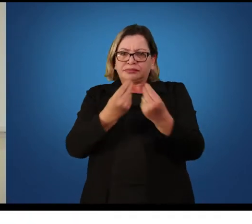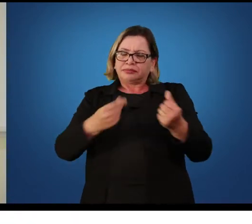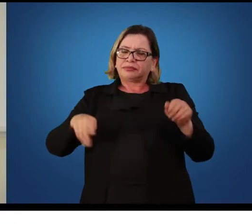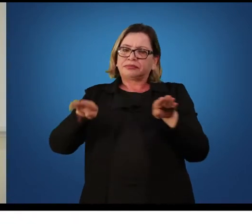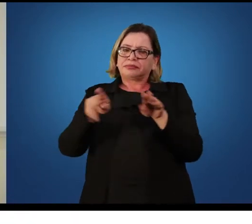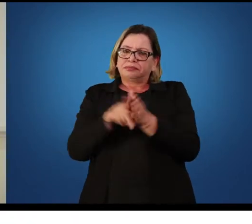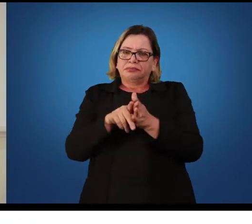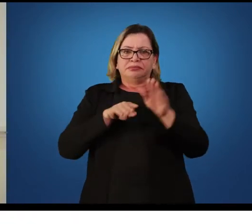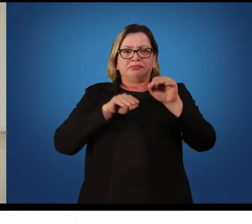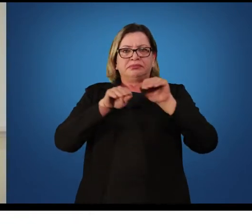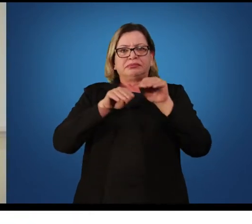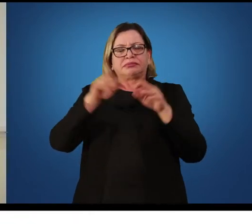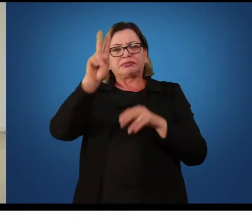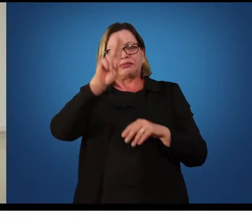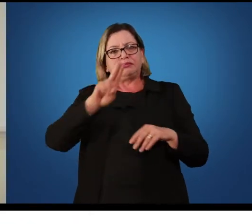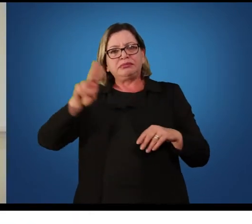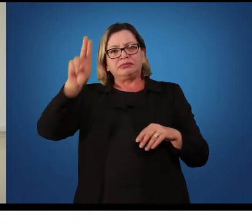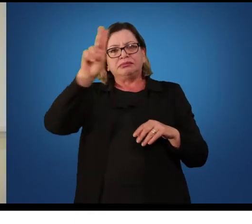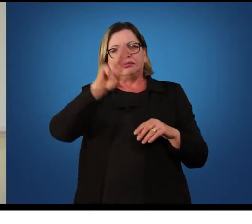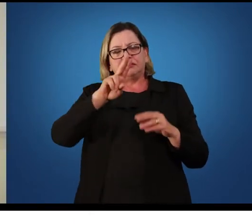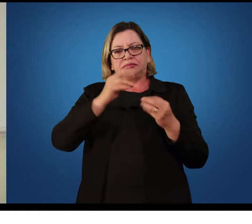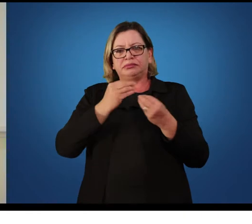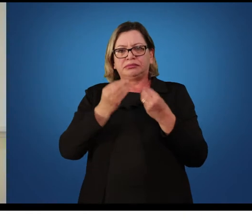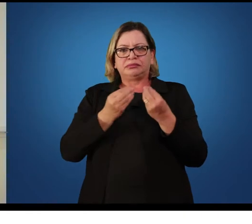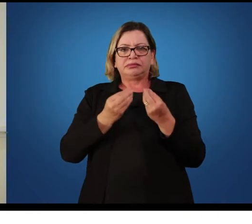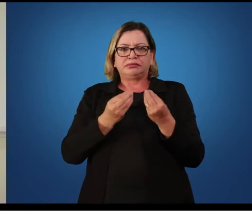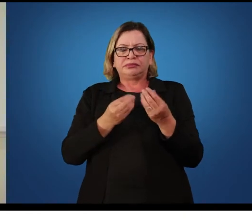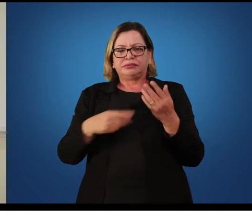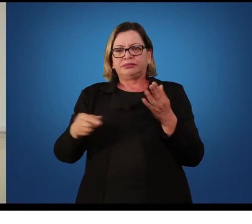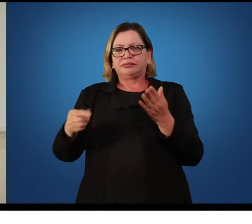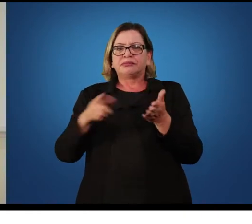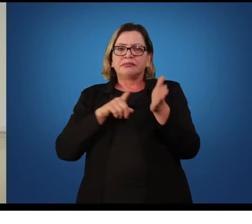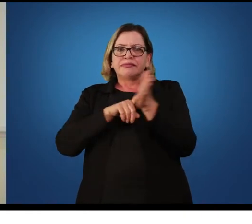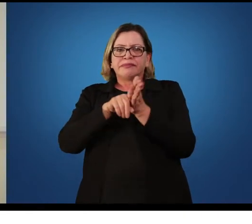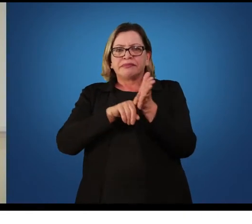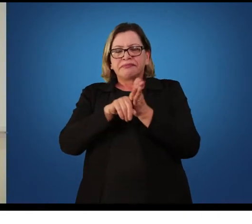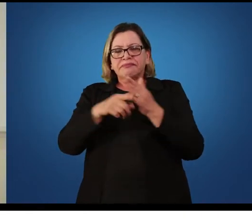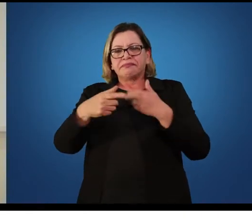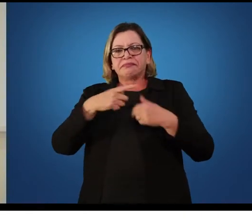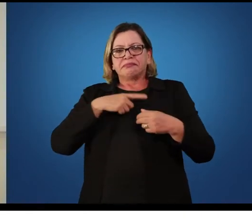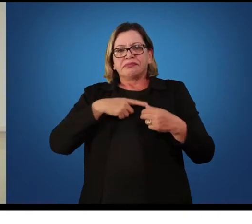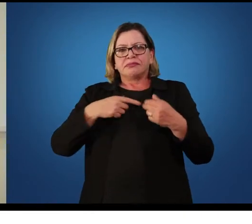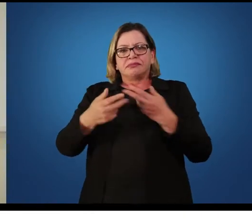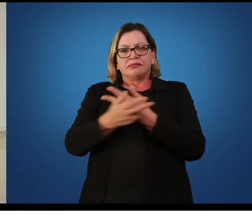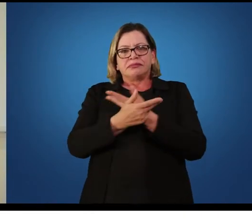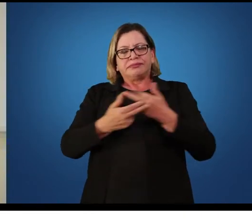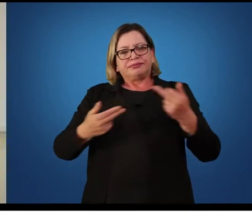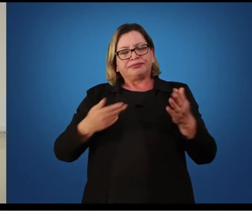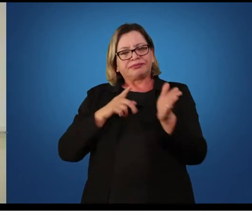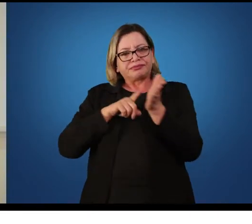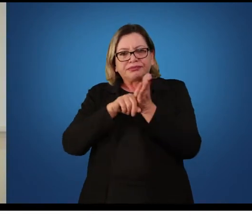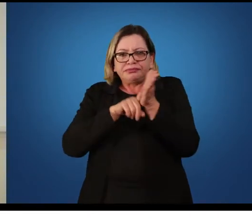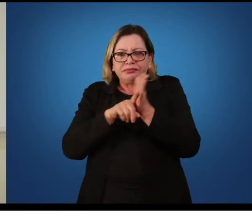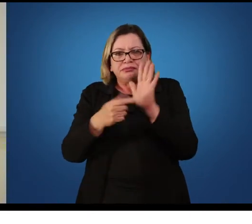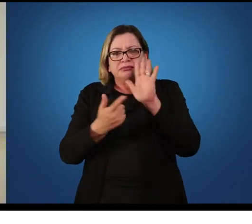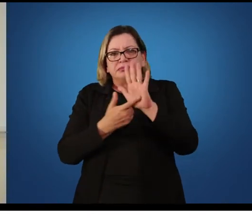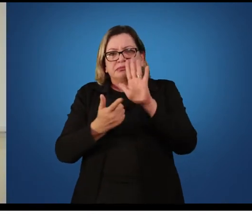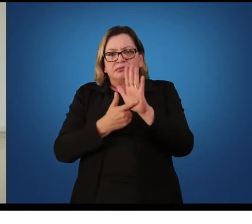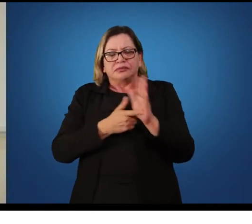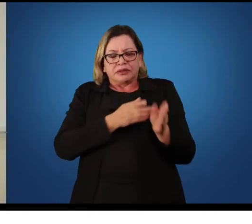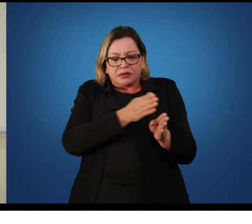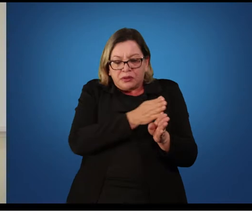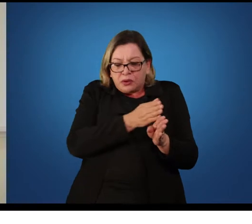motora que ele está realizando. Então na literatura existem vários estudiosos que